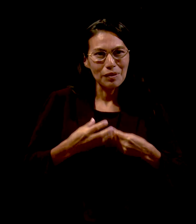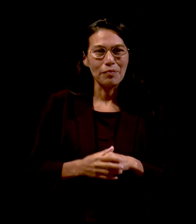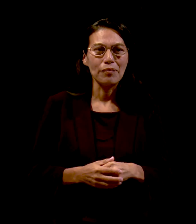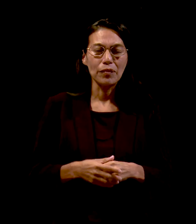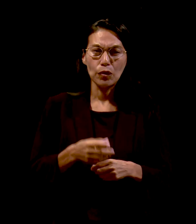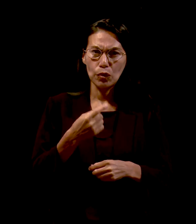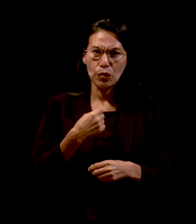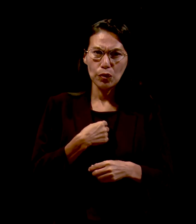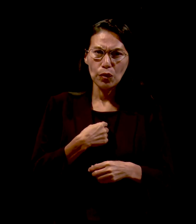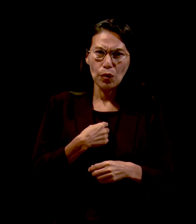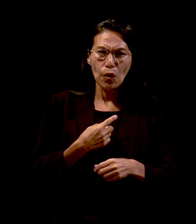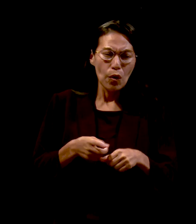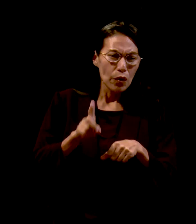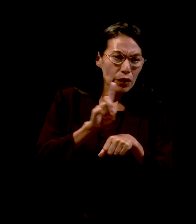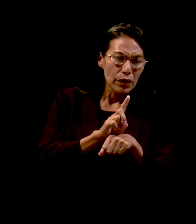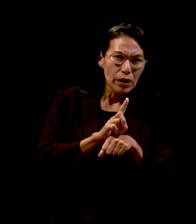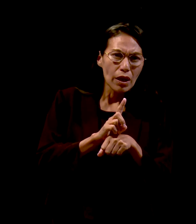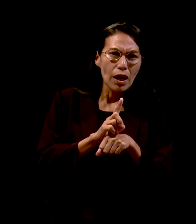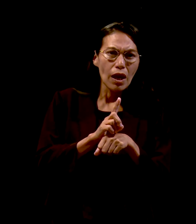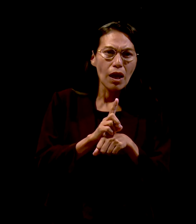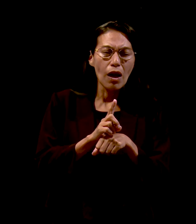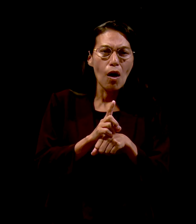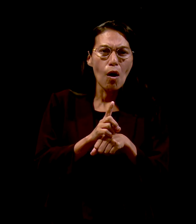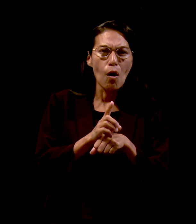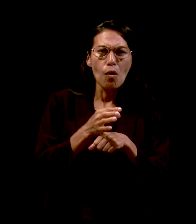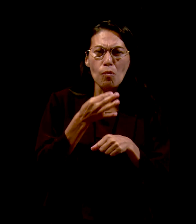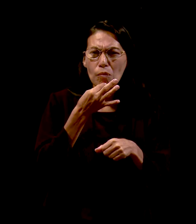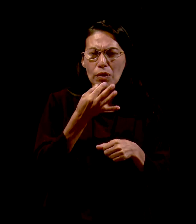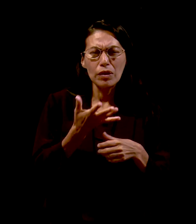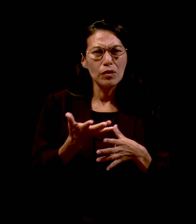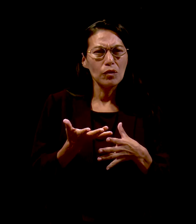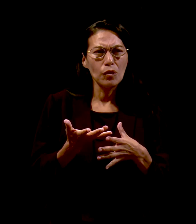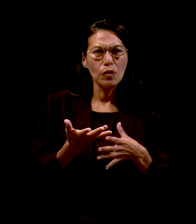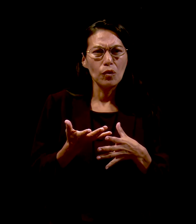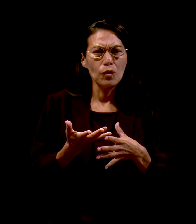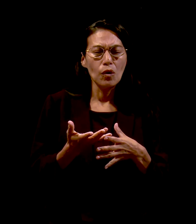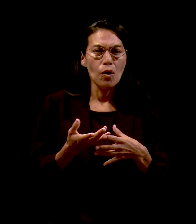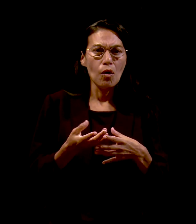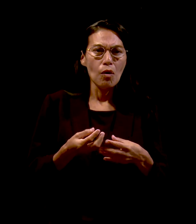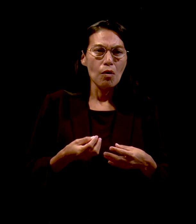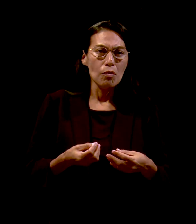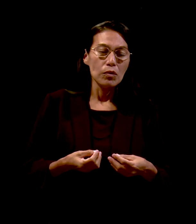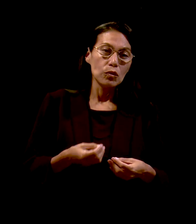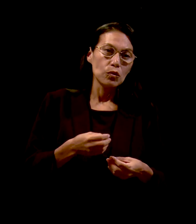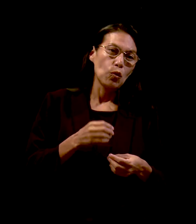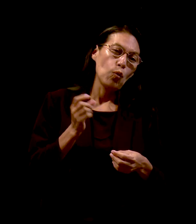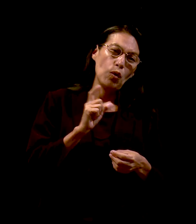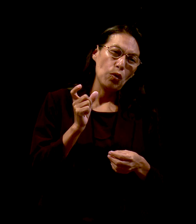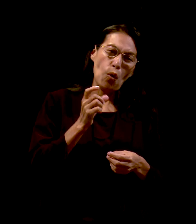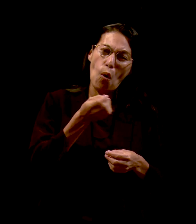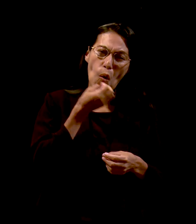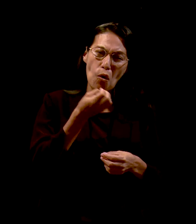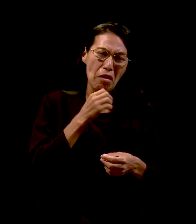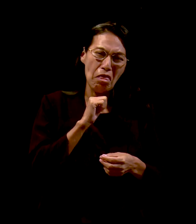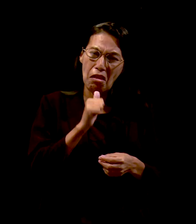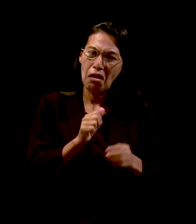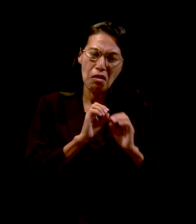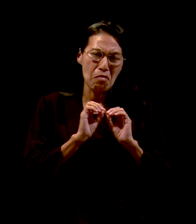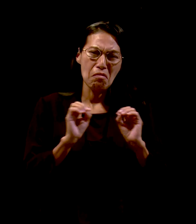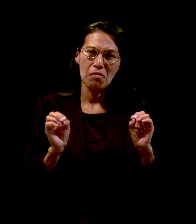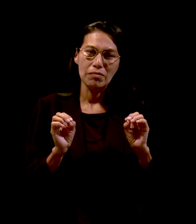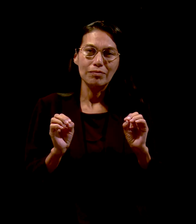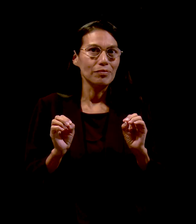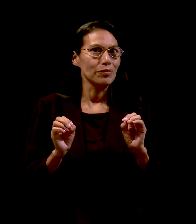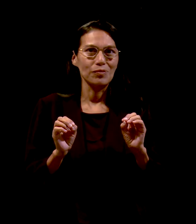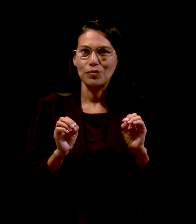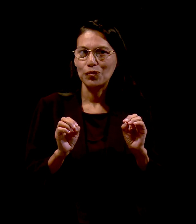un momento del día o de mi vida donde la oración no juegue un papel fundamental cada paso